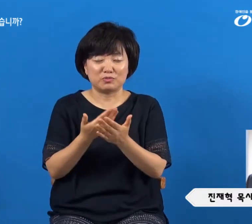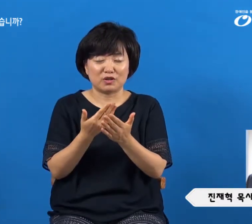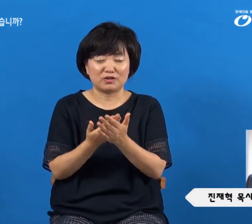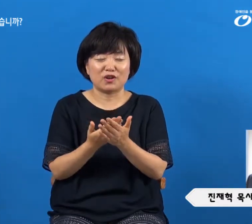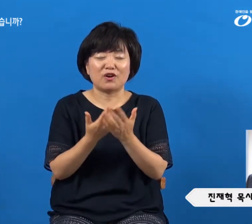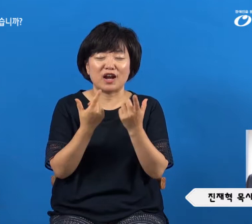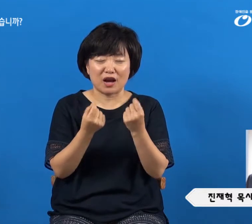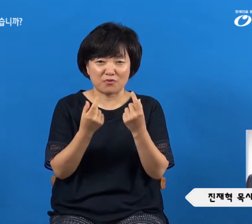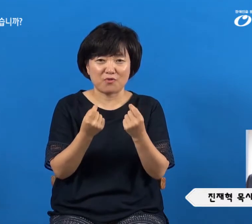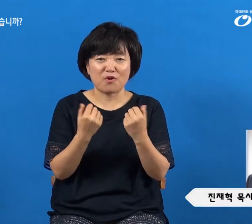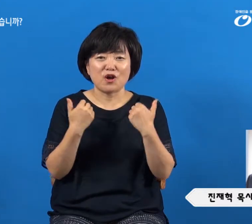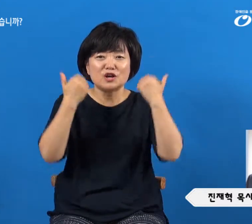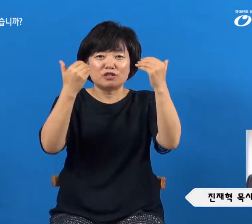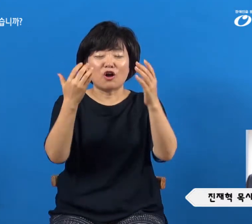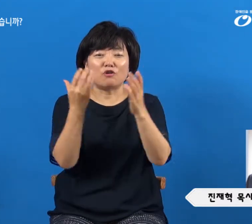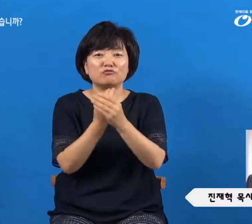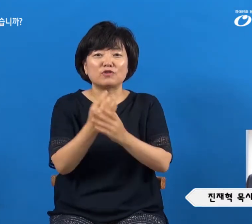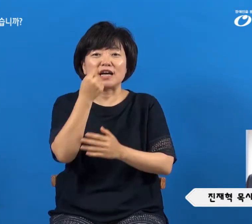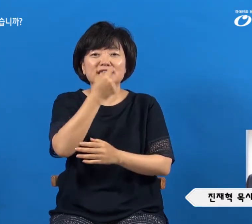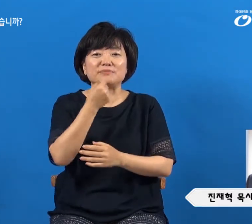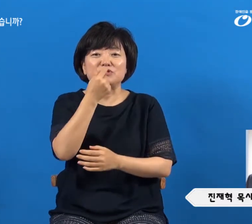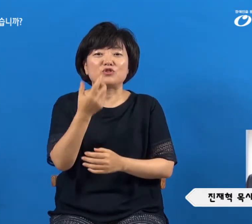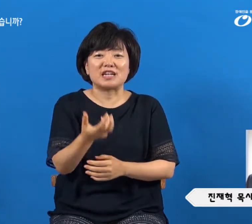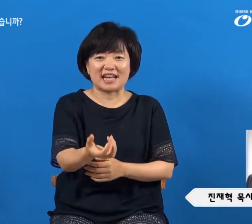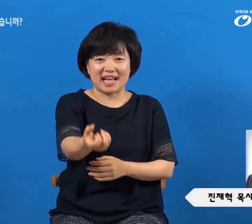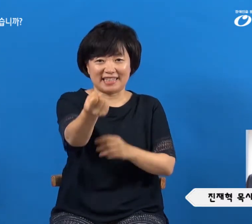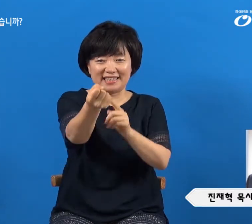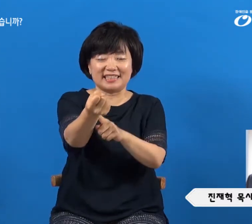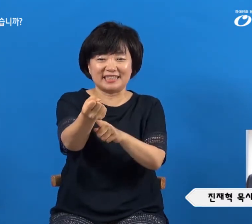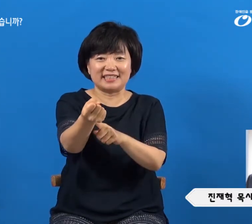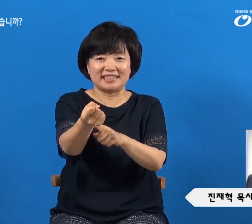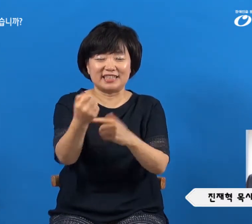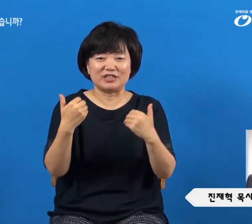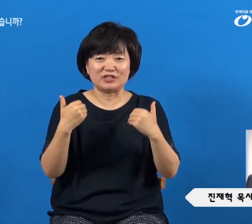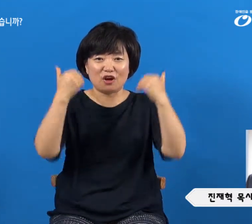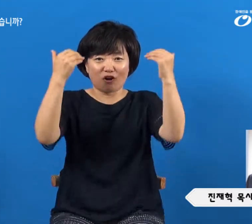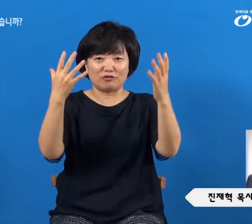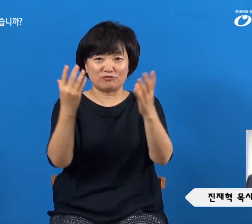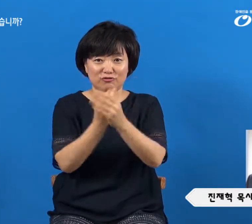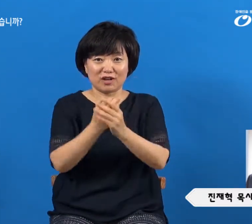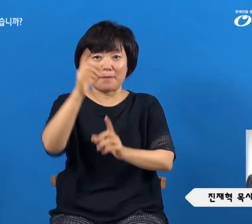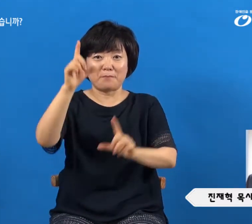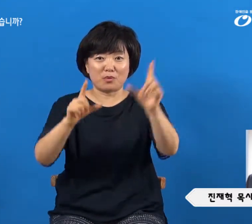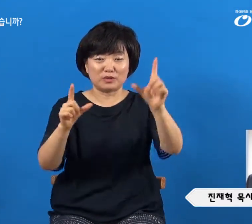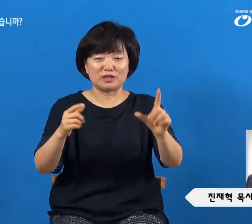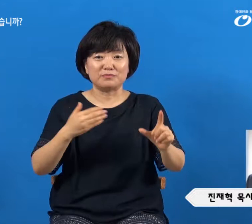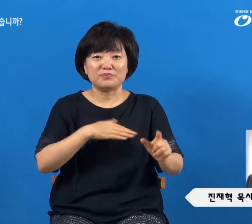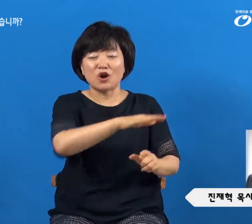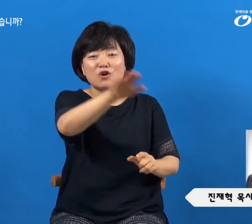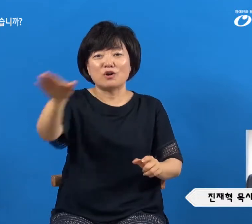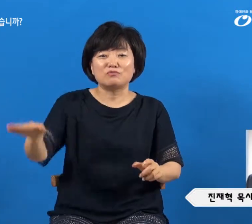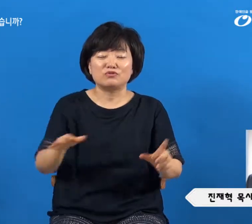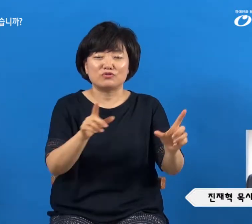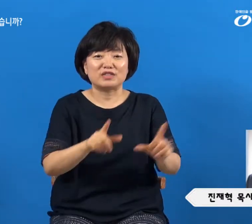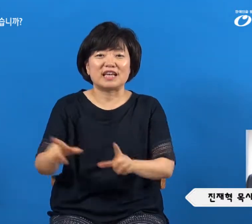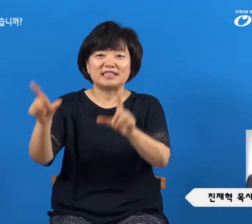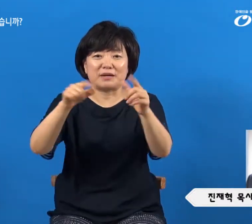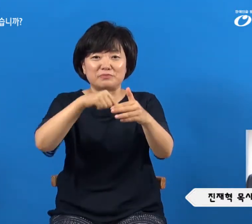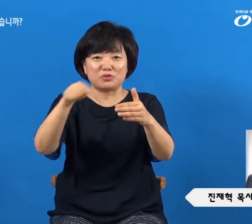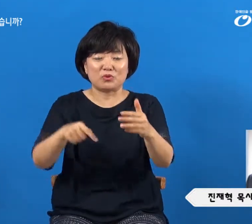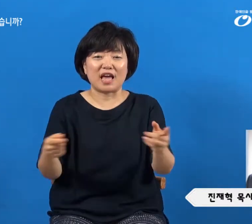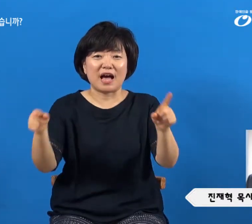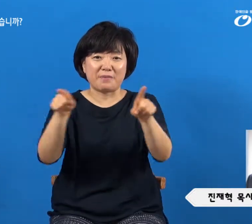그렇게 성숙한 입술을 가진 성숙한 모습, 여러분과 제 삶 가운데